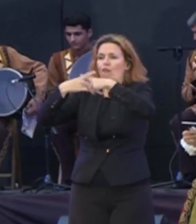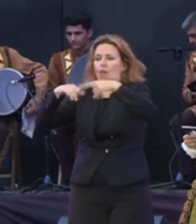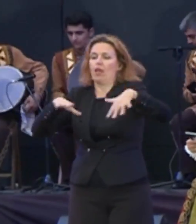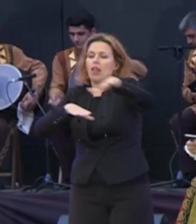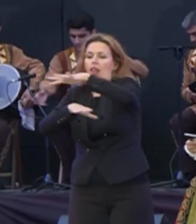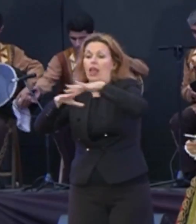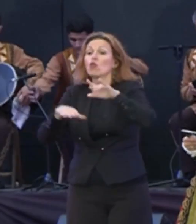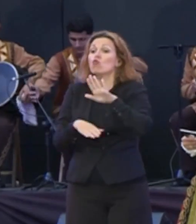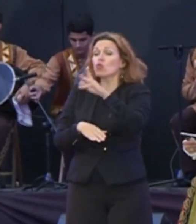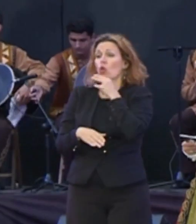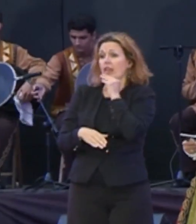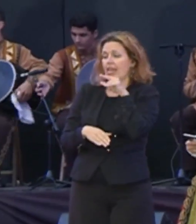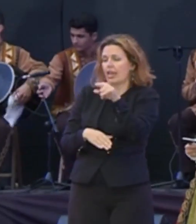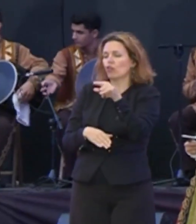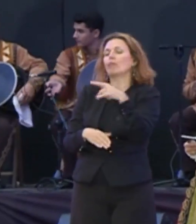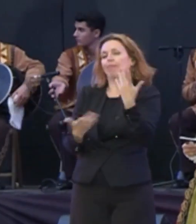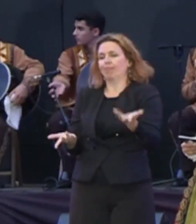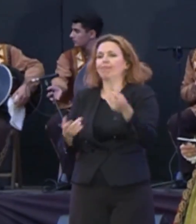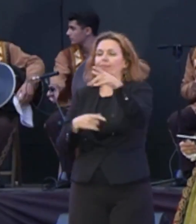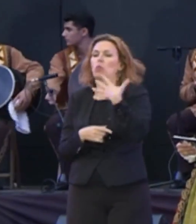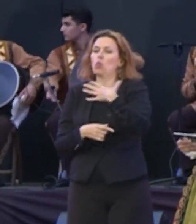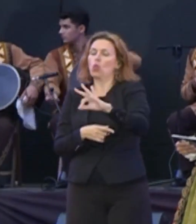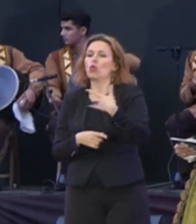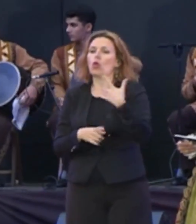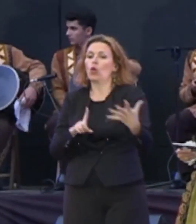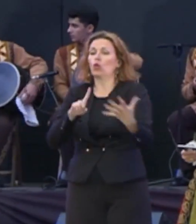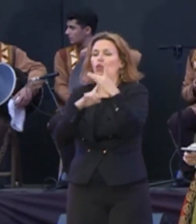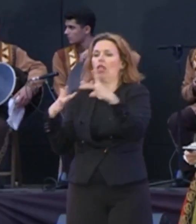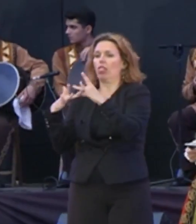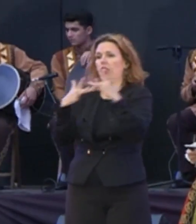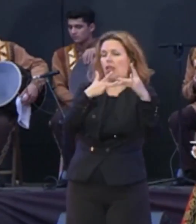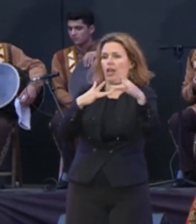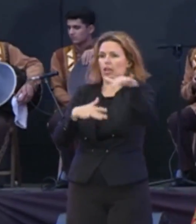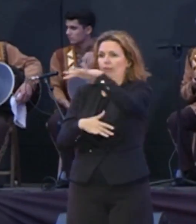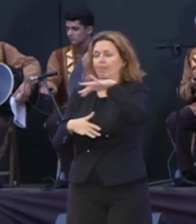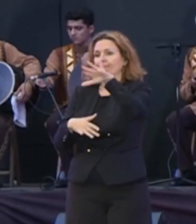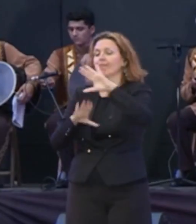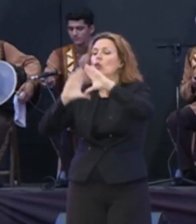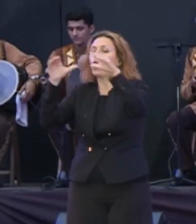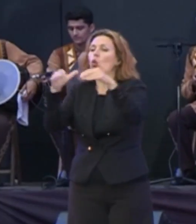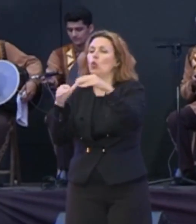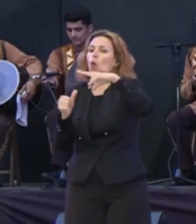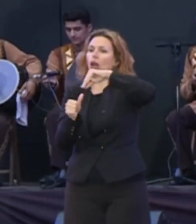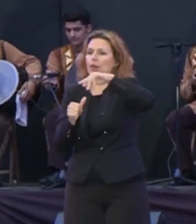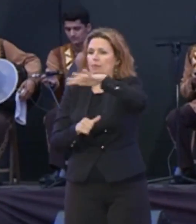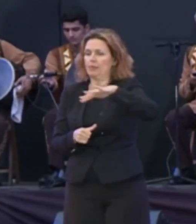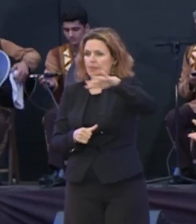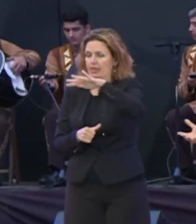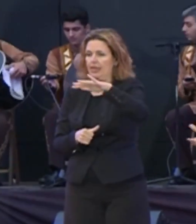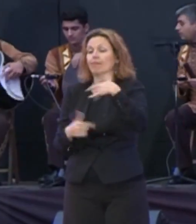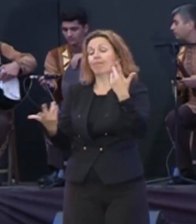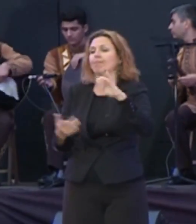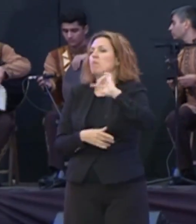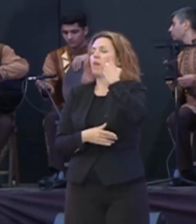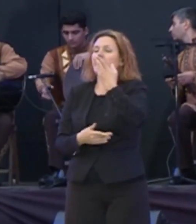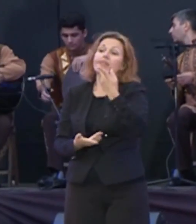su nieto pudo conseguir el liderazgo de la tribu de los armenios y se le considera